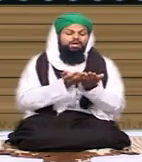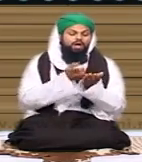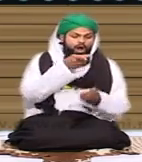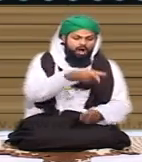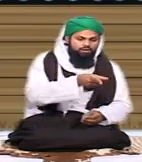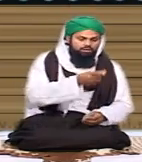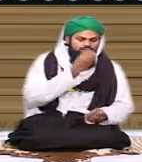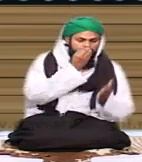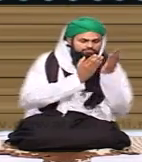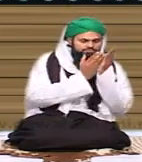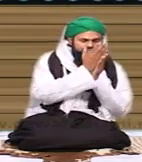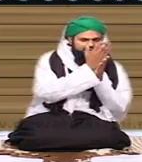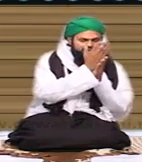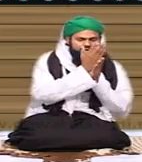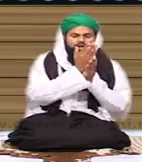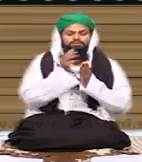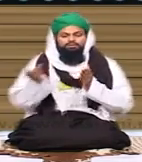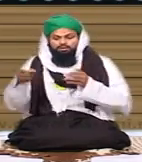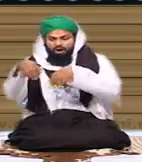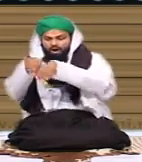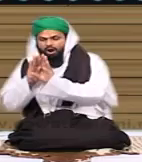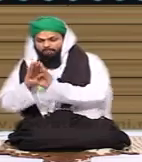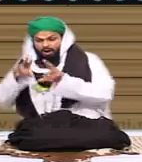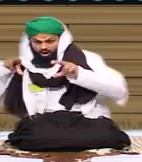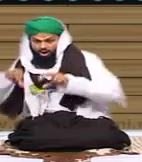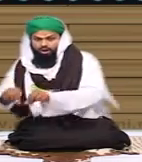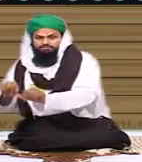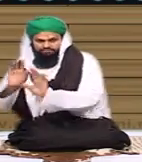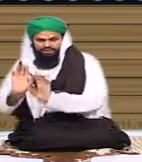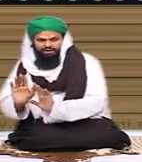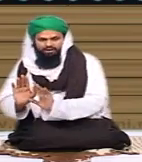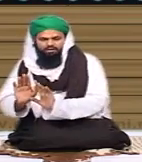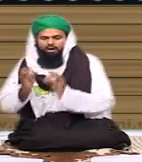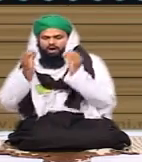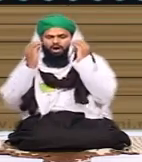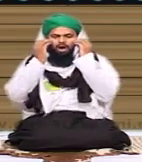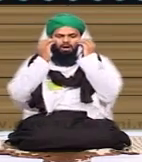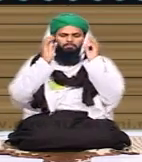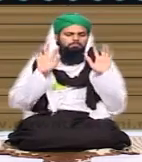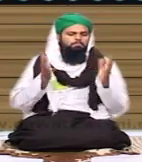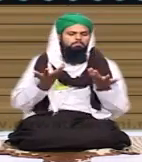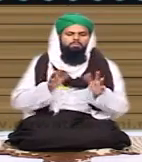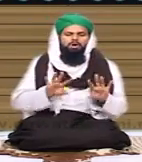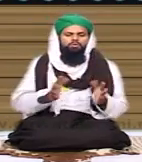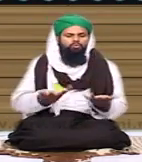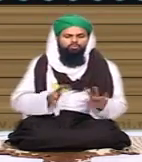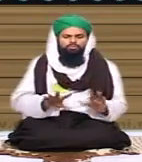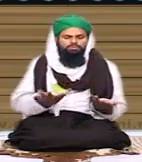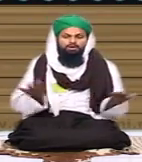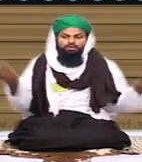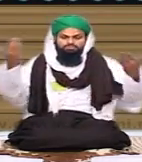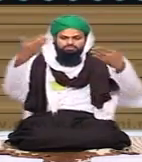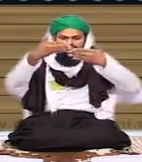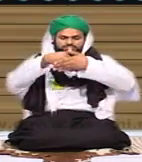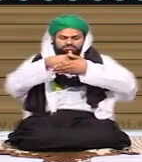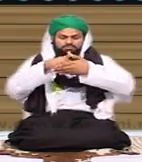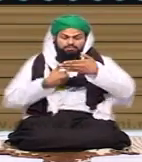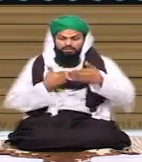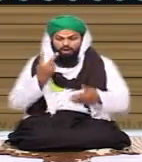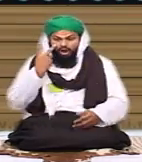हुए, एक मजे ले रहा है, दूसरा पिट रहा है, हम लोगों को पता नहीं। तो ये सारा मामला बरज़ख का है और